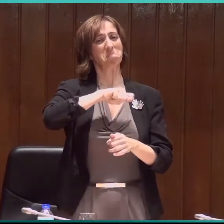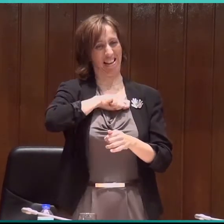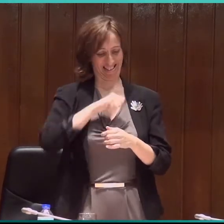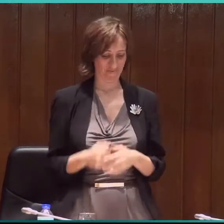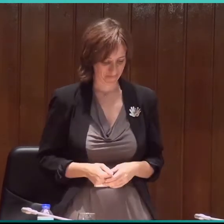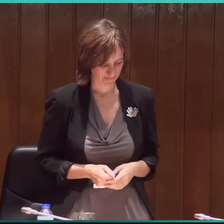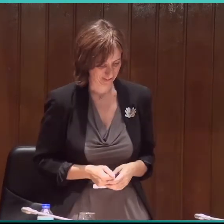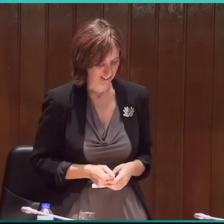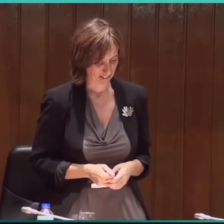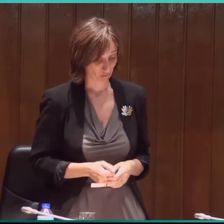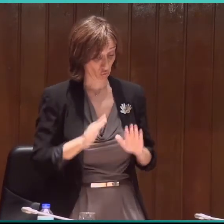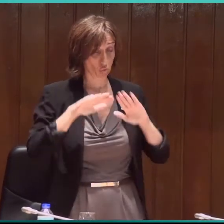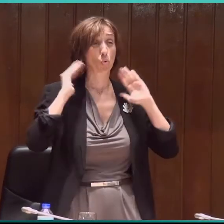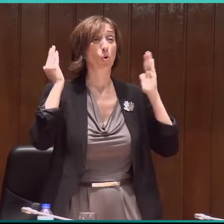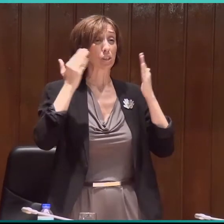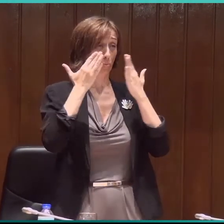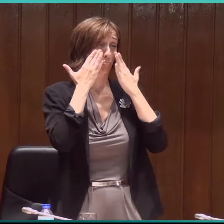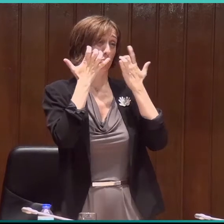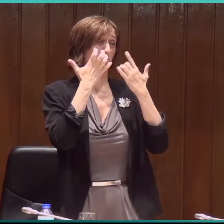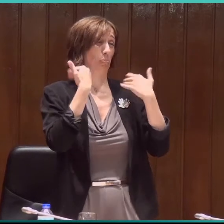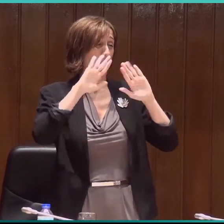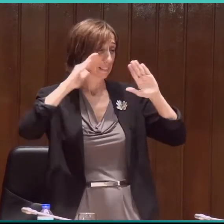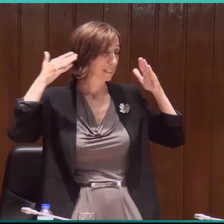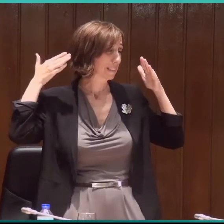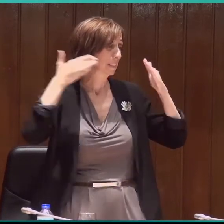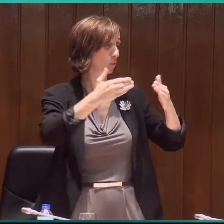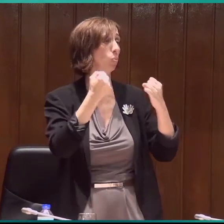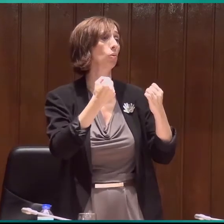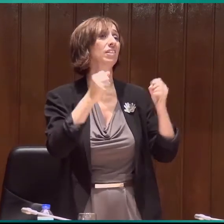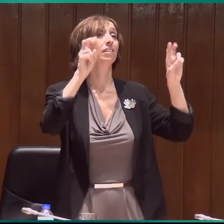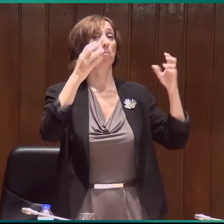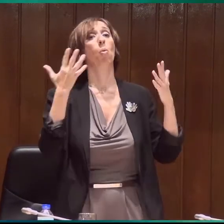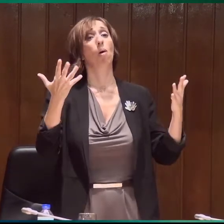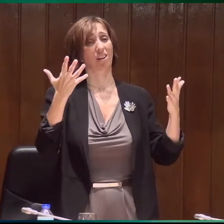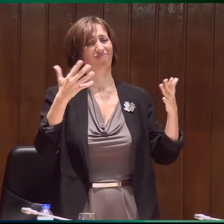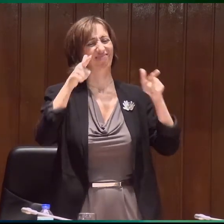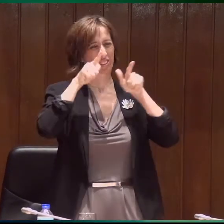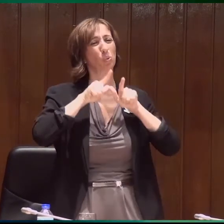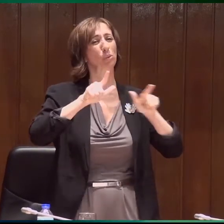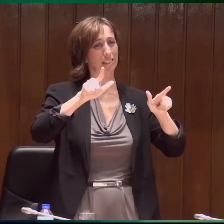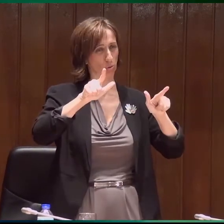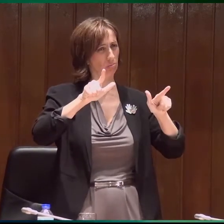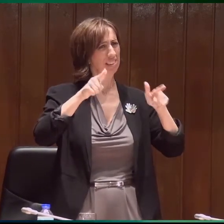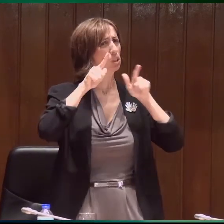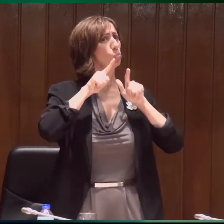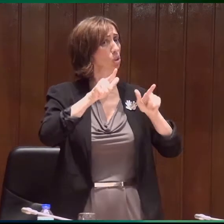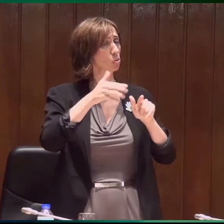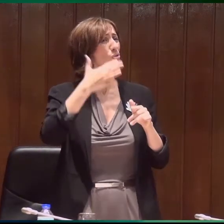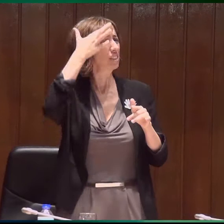momento muy especial para podernos centrar en España en este tema este congreso ha estado muy centrado en